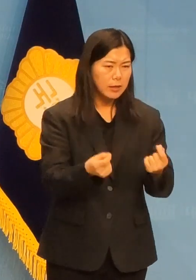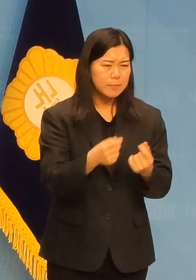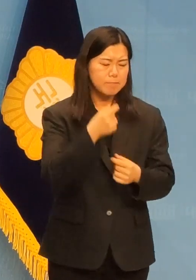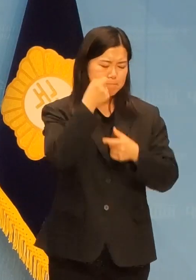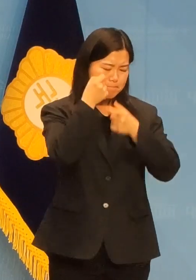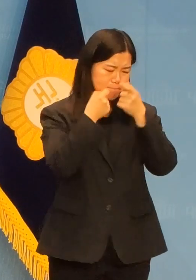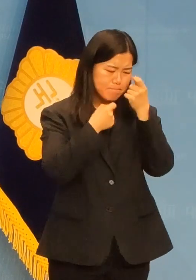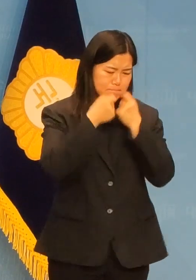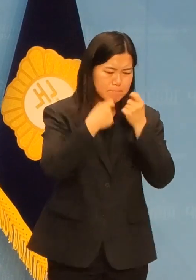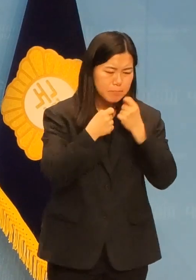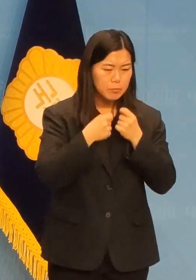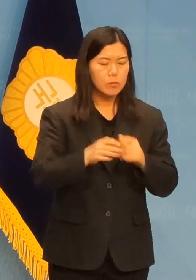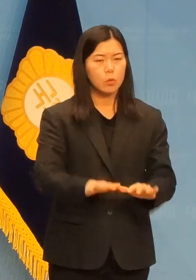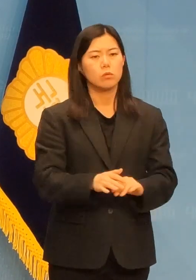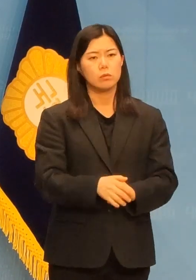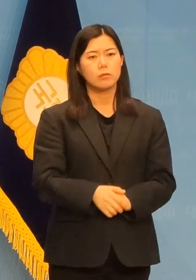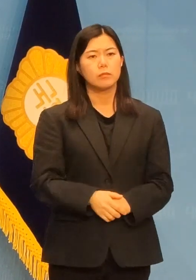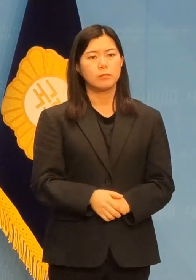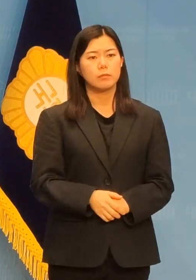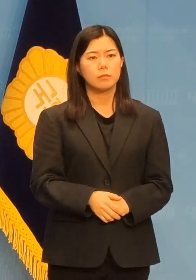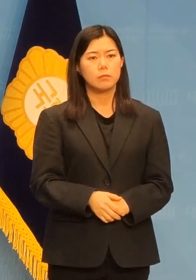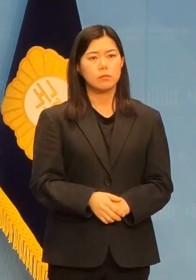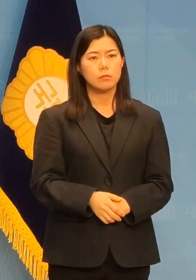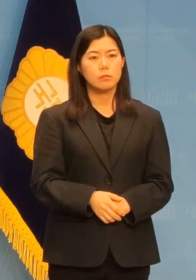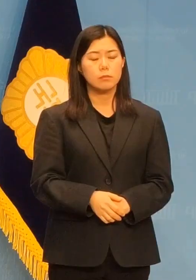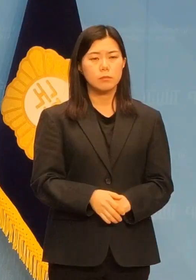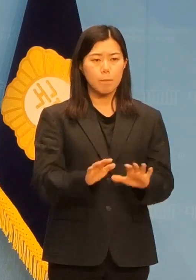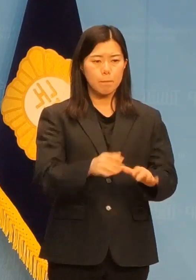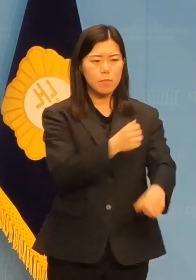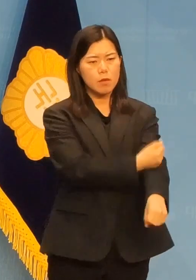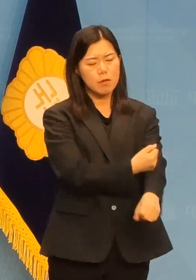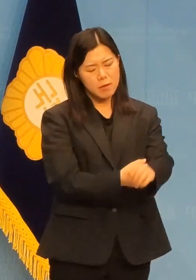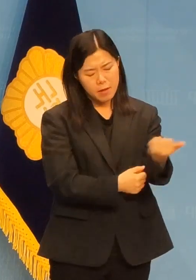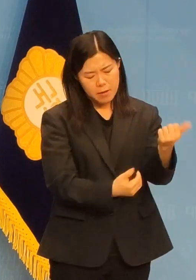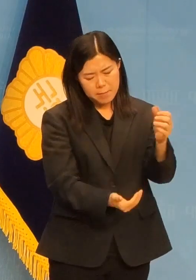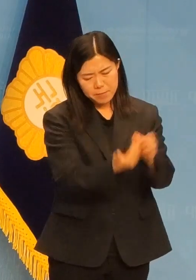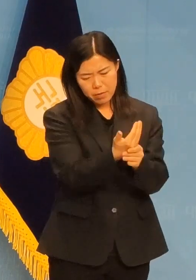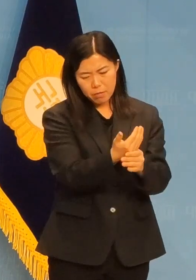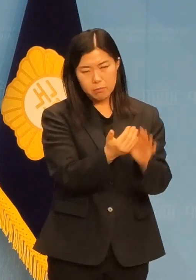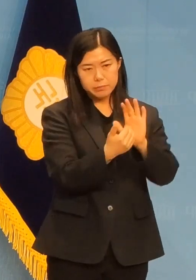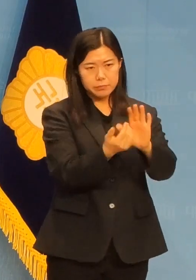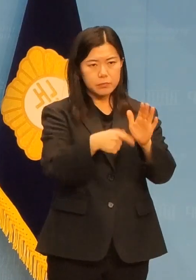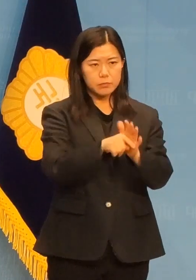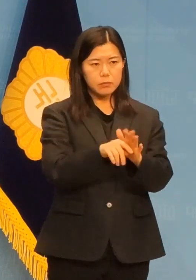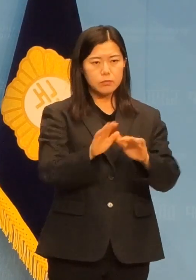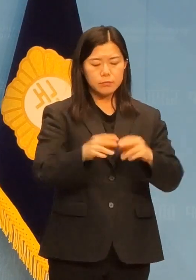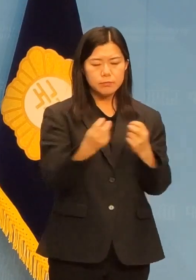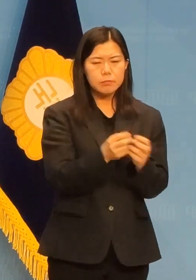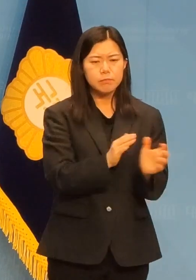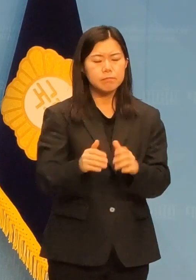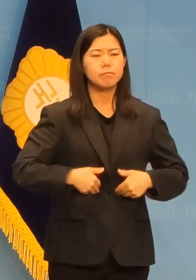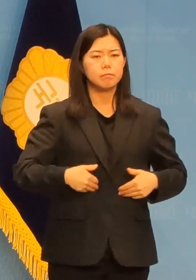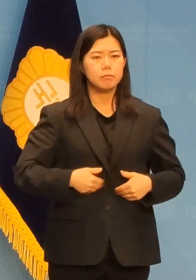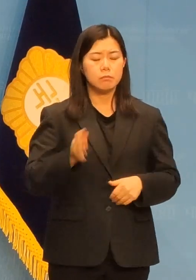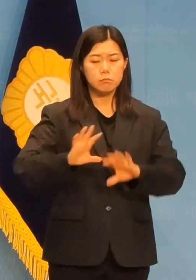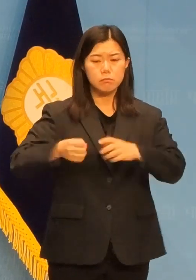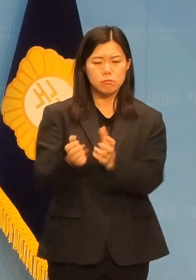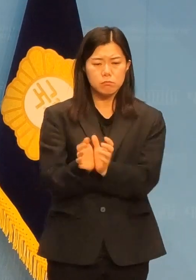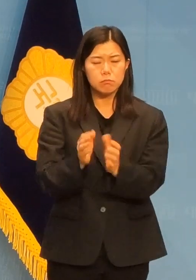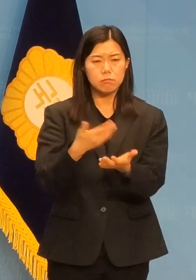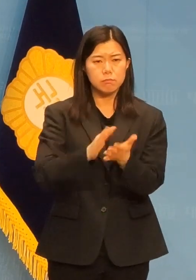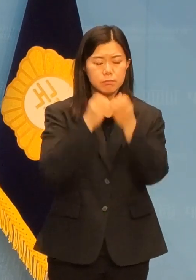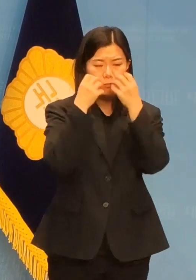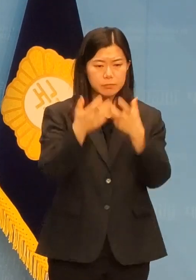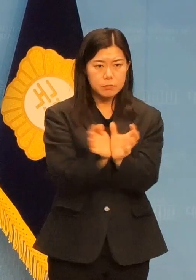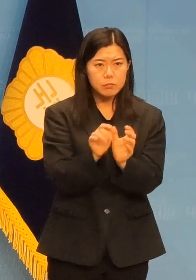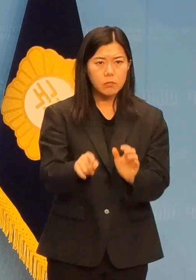터뜨린 것이 바로 오늘입니다. 반복되는 과로사를 근절하기 위한 해법을 찾아야 할 때인데 국민의힘과